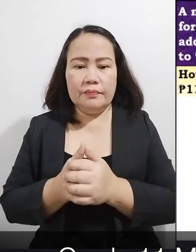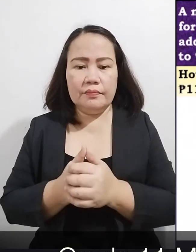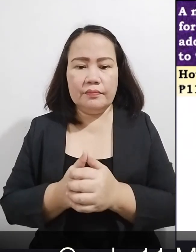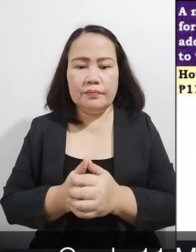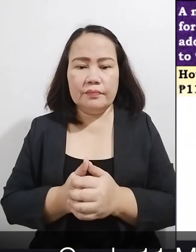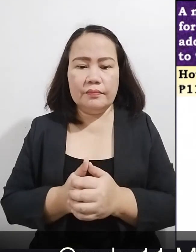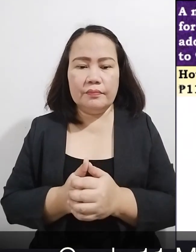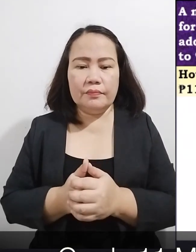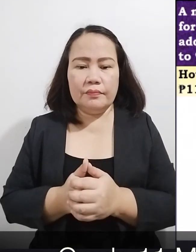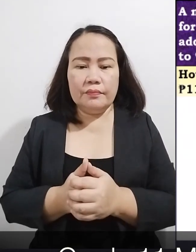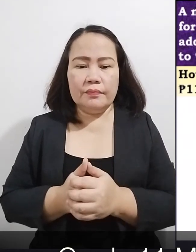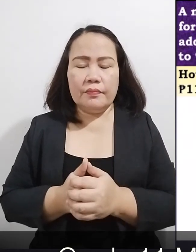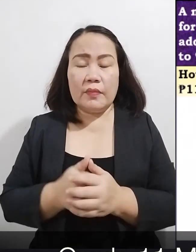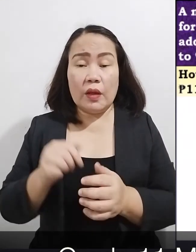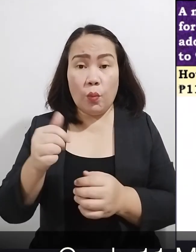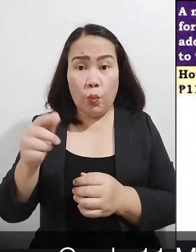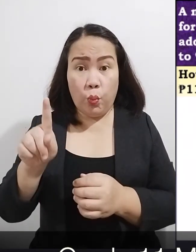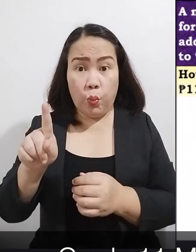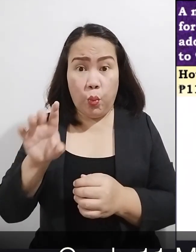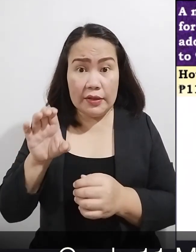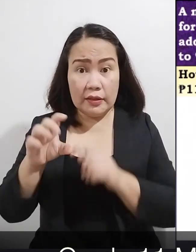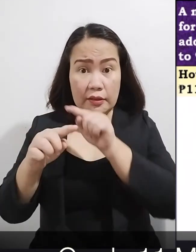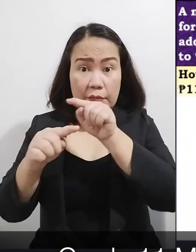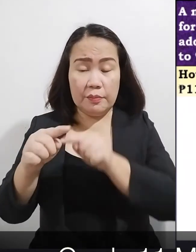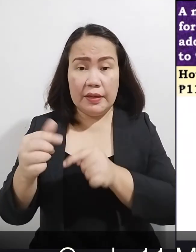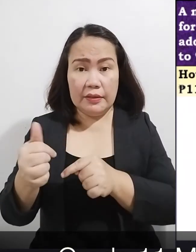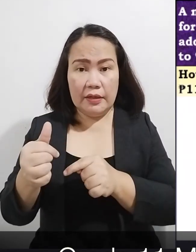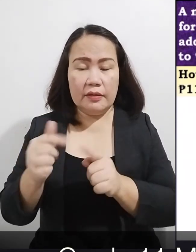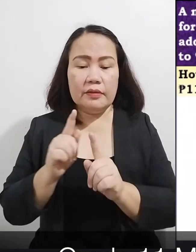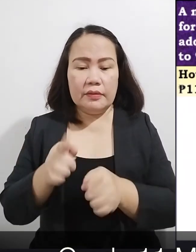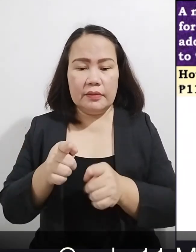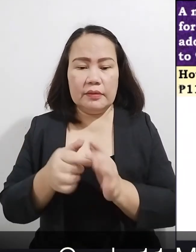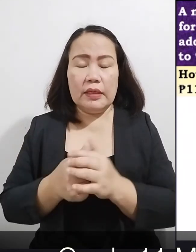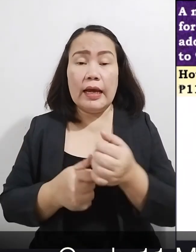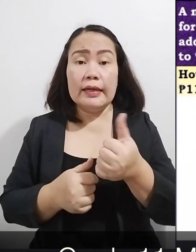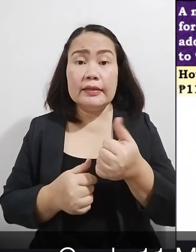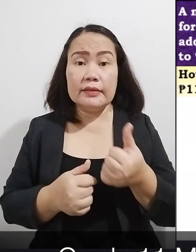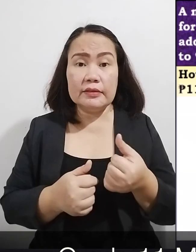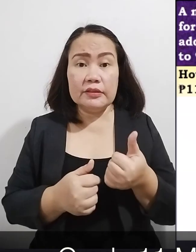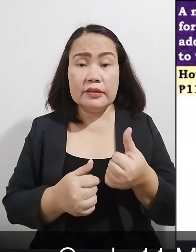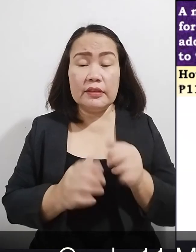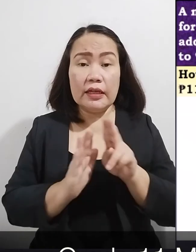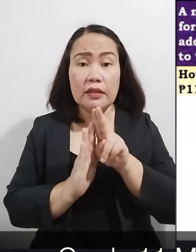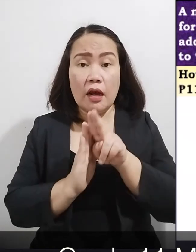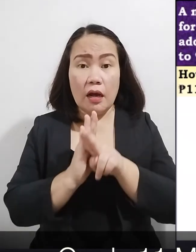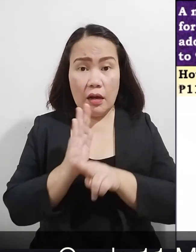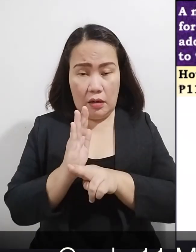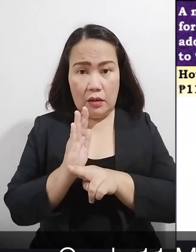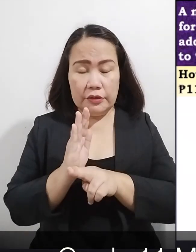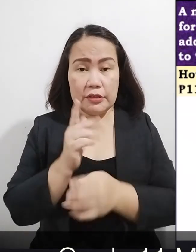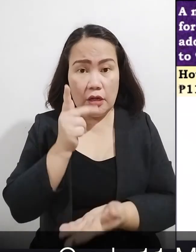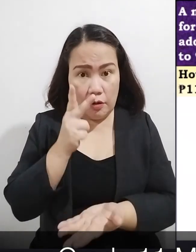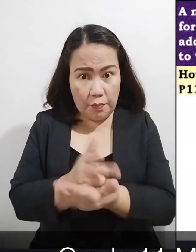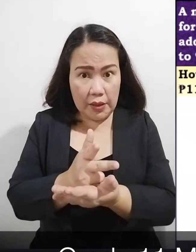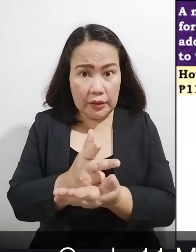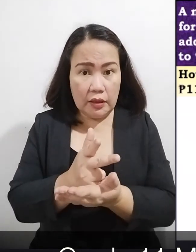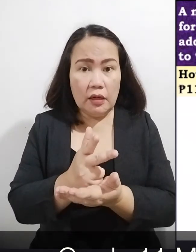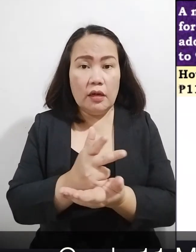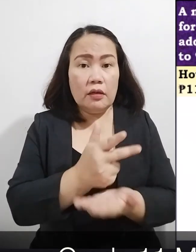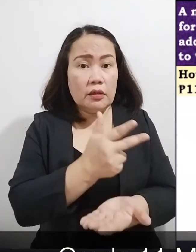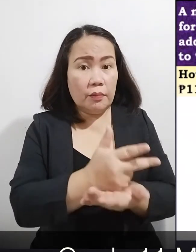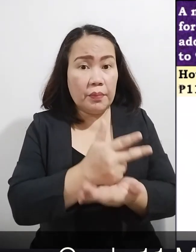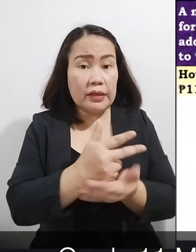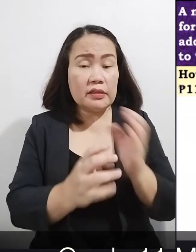ay okay, 10. So, ibig sabihin, 10 hours siyang nag-park doon, kaya siya nagbayad